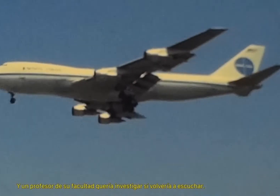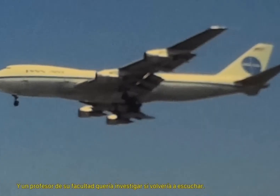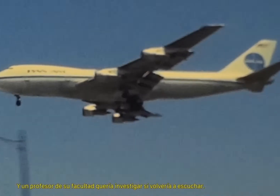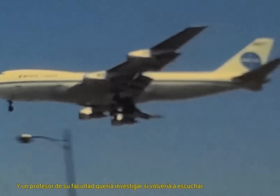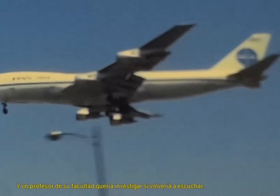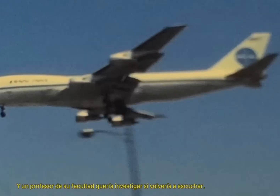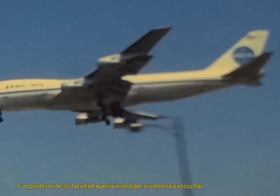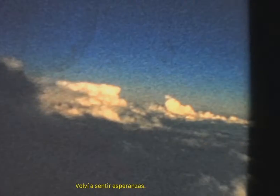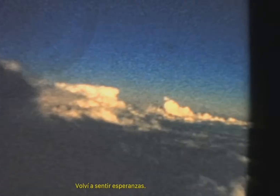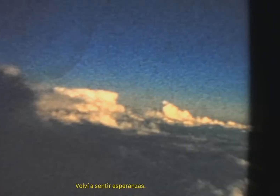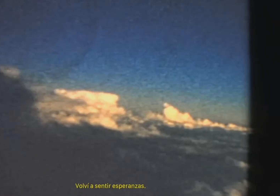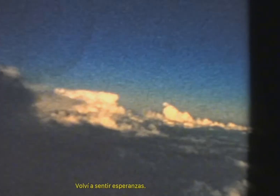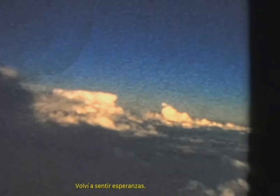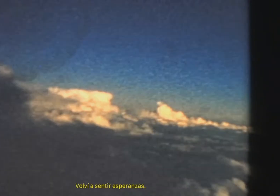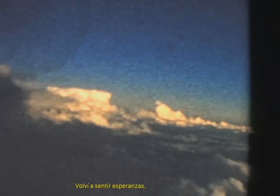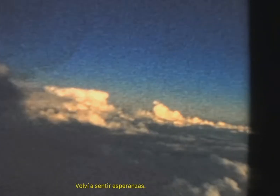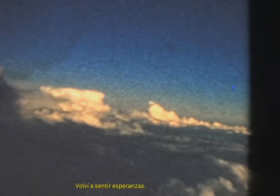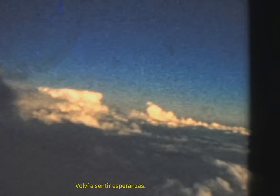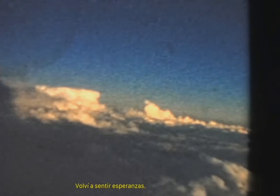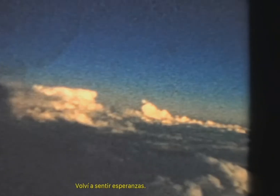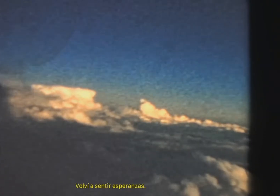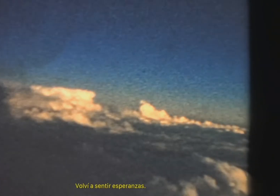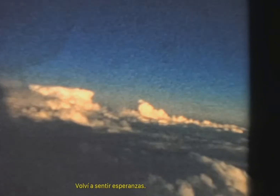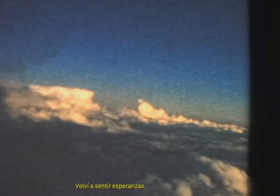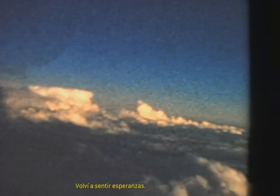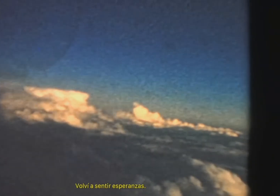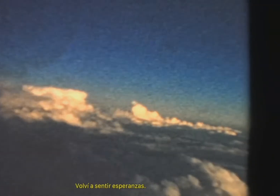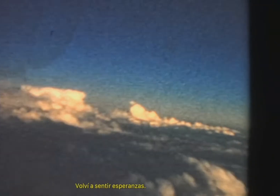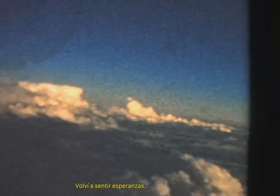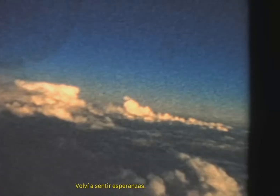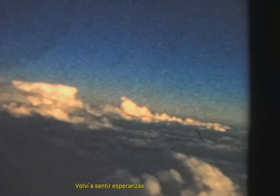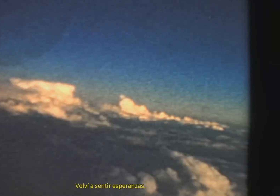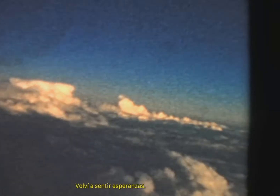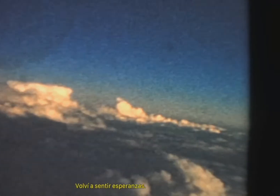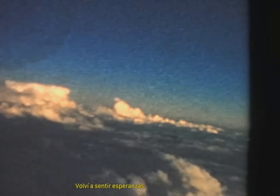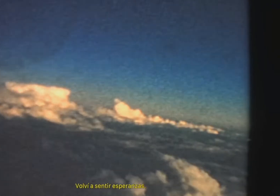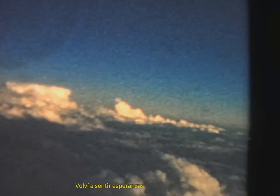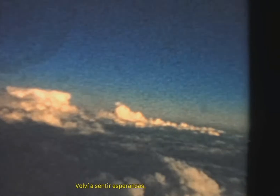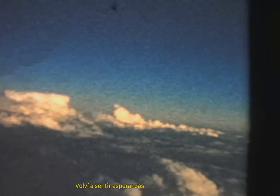escuchar. Volvería a sentir esperanzas.